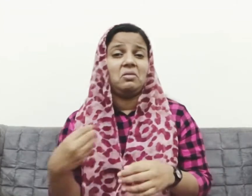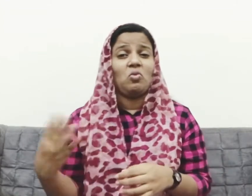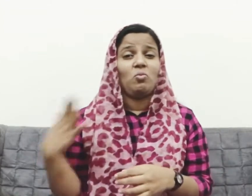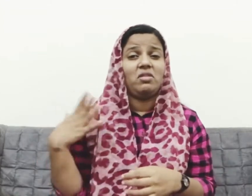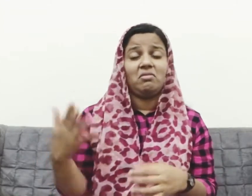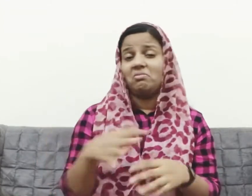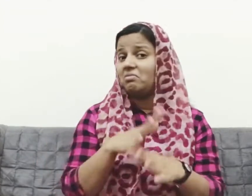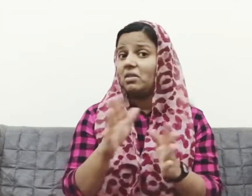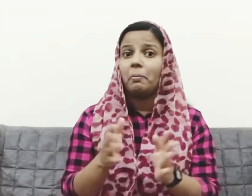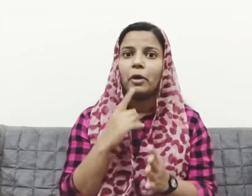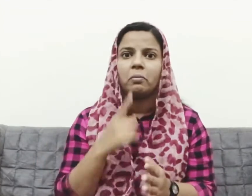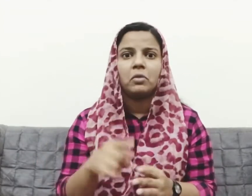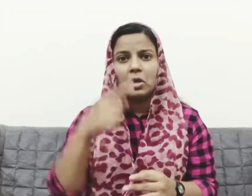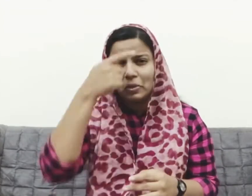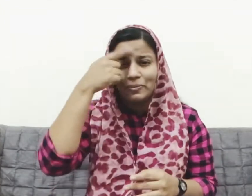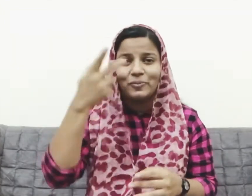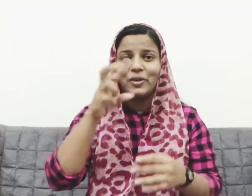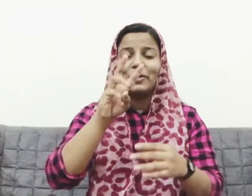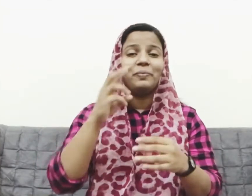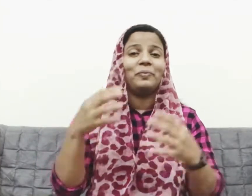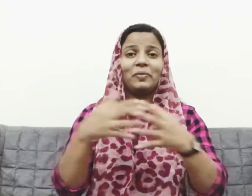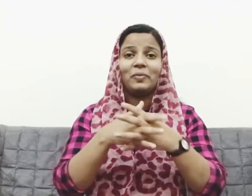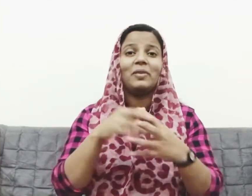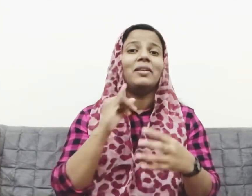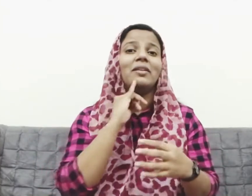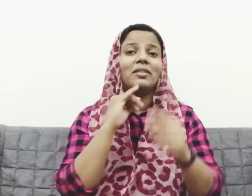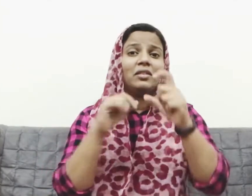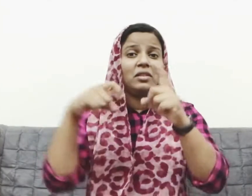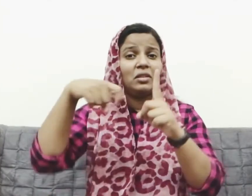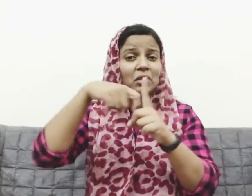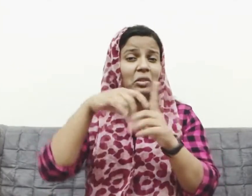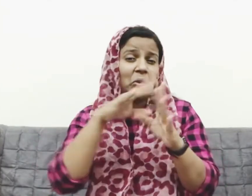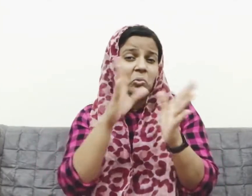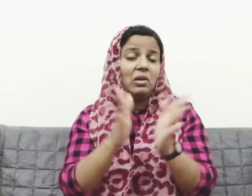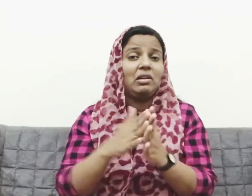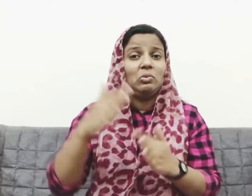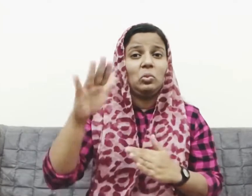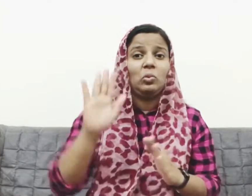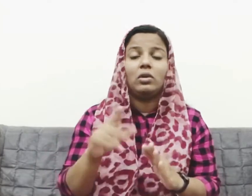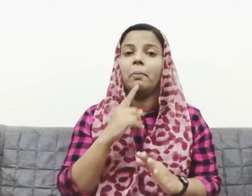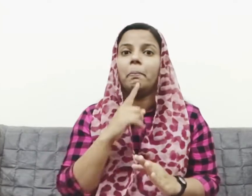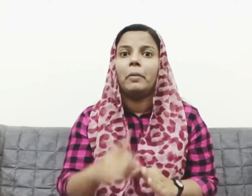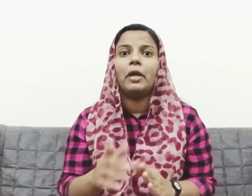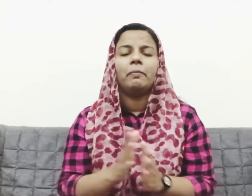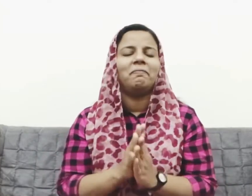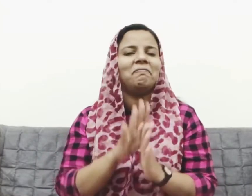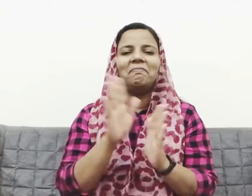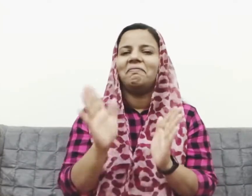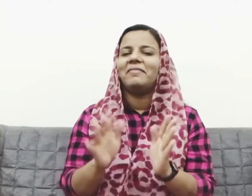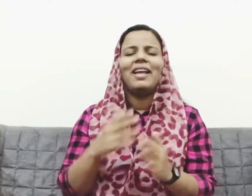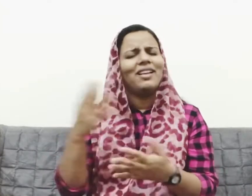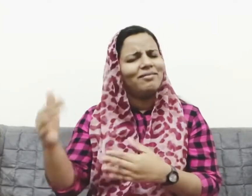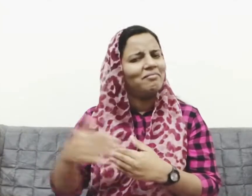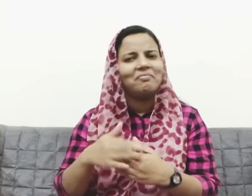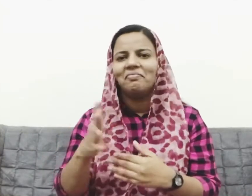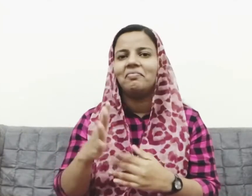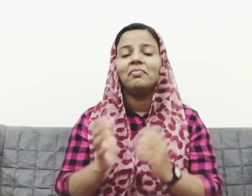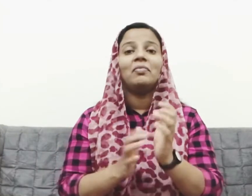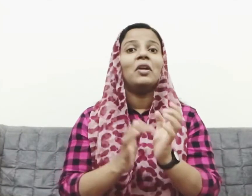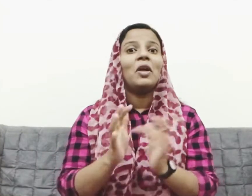നമുക്കെതിരെ മന്ത്രവാദം ചെയ്യുന്നു, അവർ നമുക്കെതിരെ ആഭിചാരക്കെട്ടുകൾ ചെയ്യുന്നു എന്നൊക്കെ പറയുമ്പോൾ ധൈര്യമായിട്ടൊന്ന് വിളിച്ചു പറഞ്ഞ് യഹോവ ഒരു മഹാവീരനെ പോലെ എന്നോട്